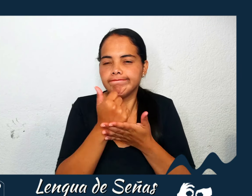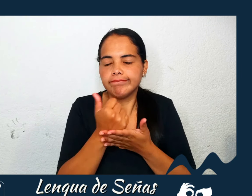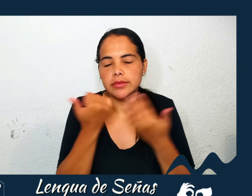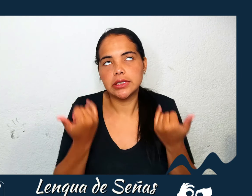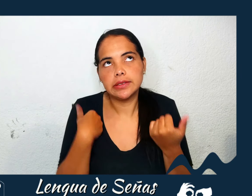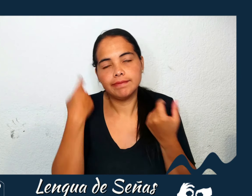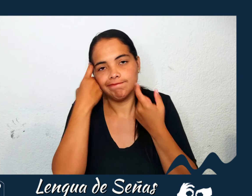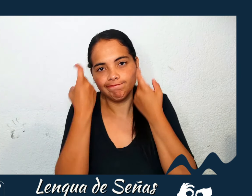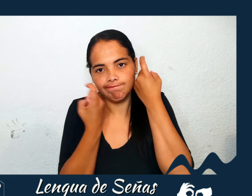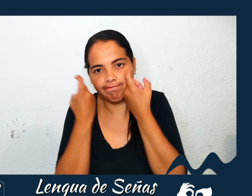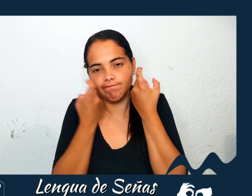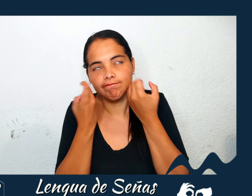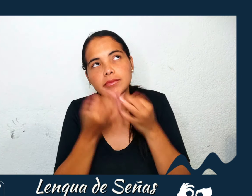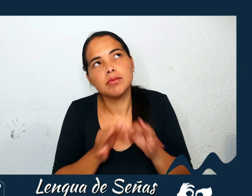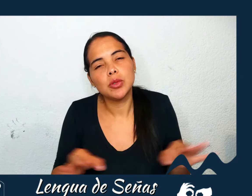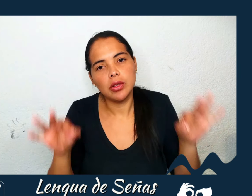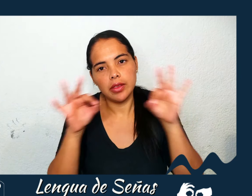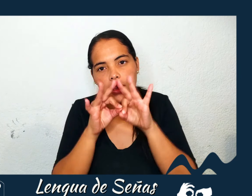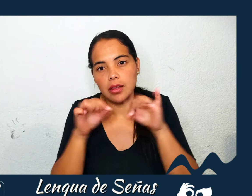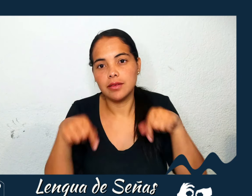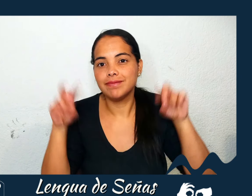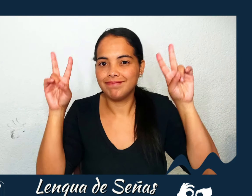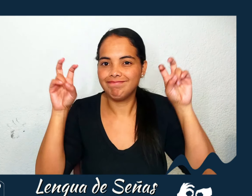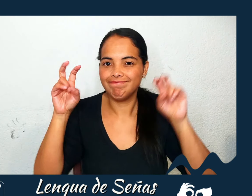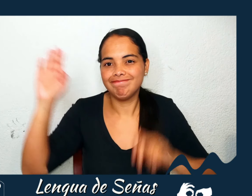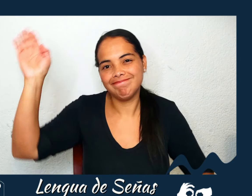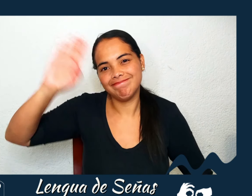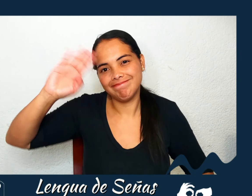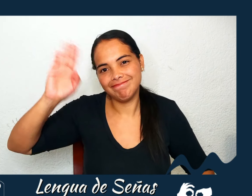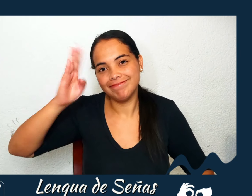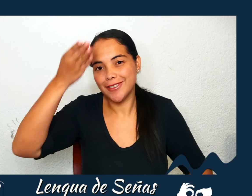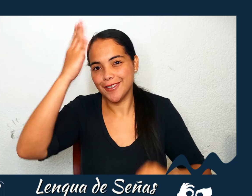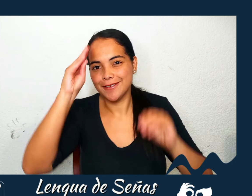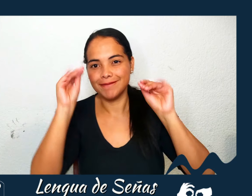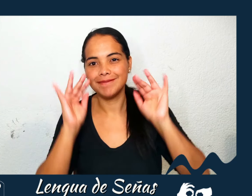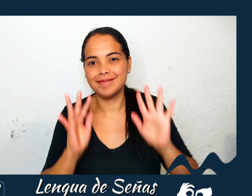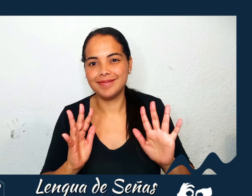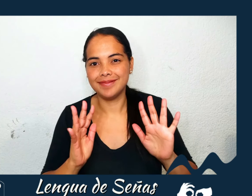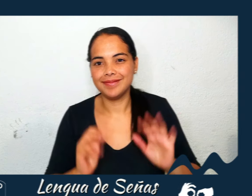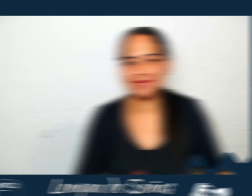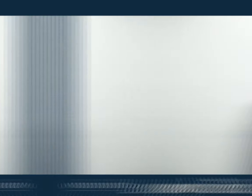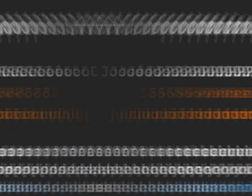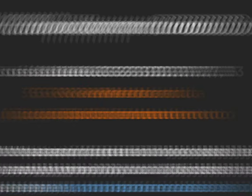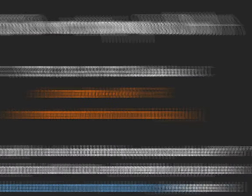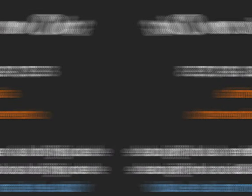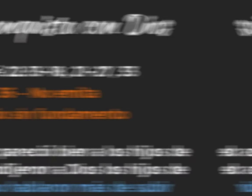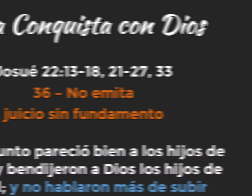y que reflexionemos en esto tan importante. Hasta pronto y que Dios le bendiga.